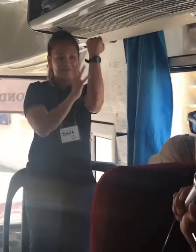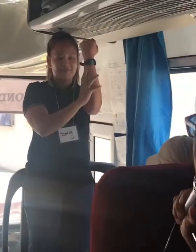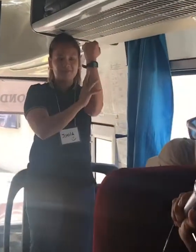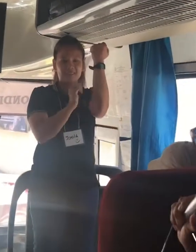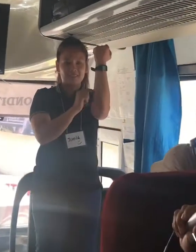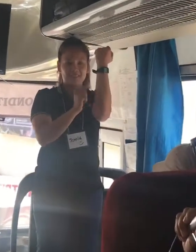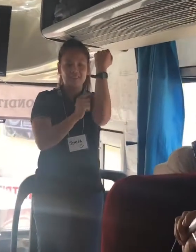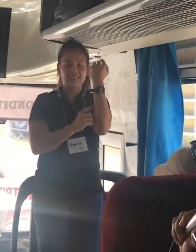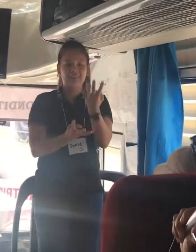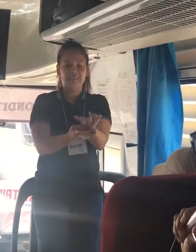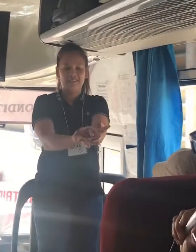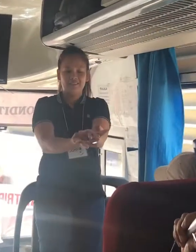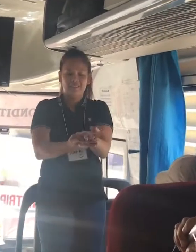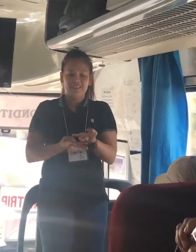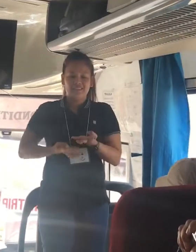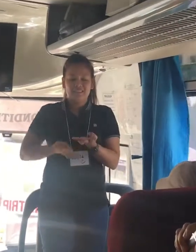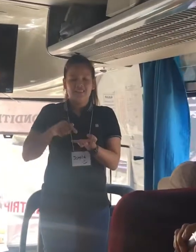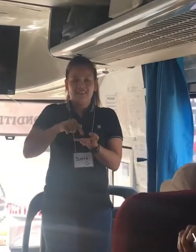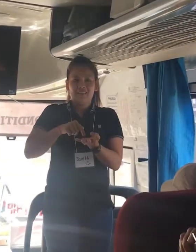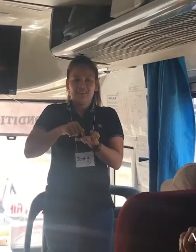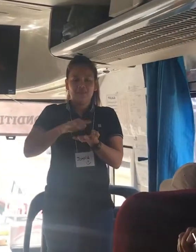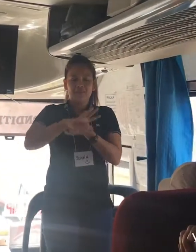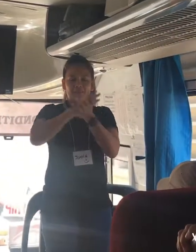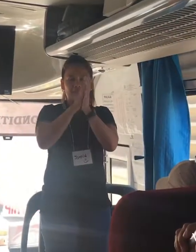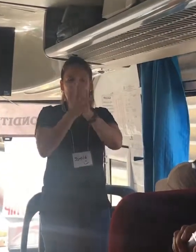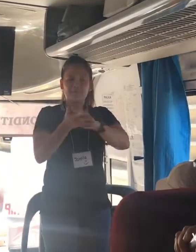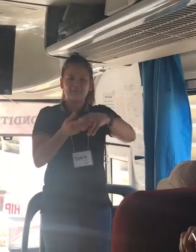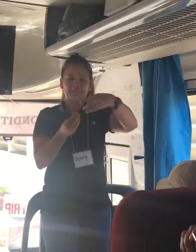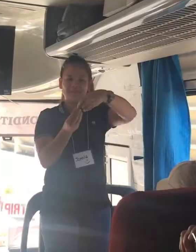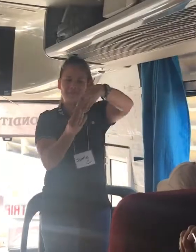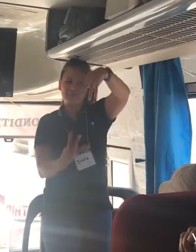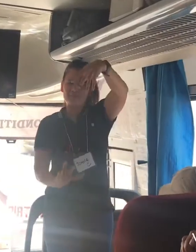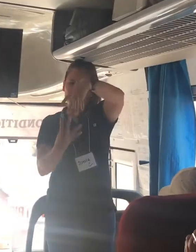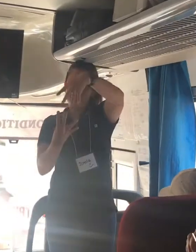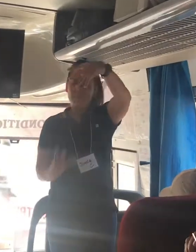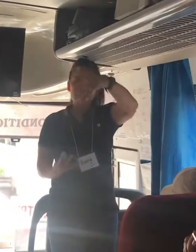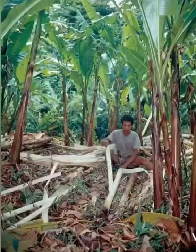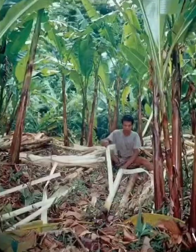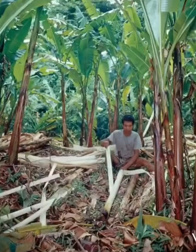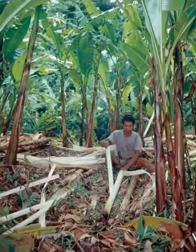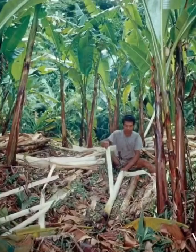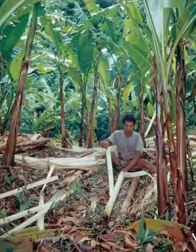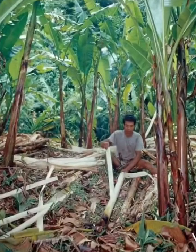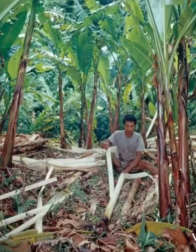Yung abaka, sa abaka plant, inagawa yung fibers niya.